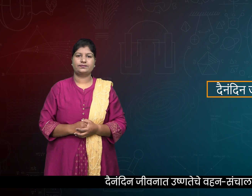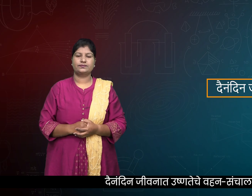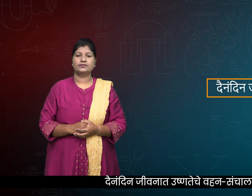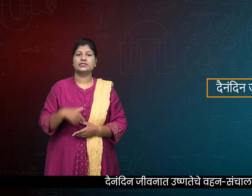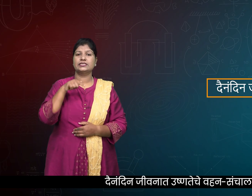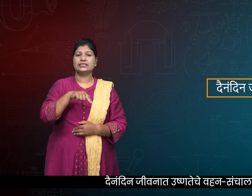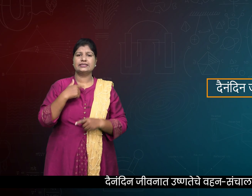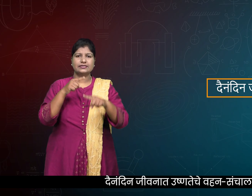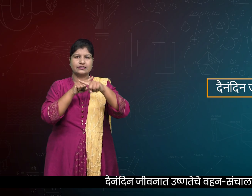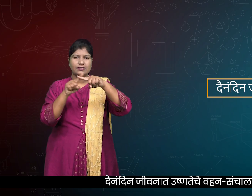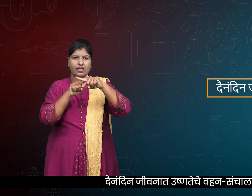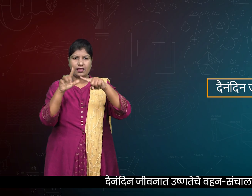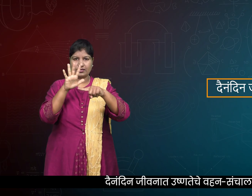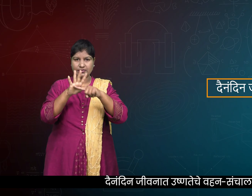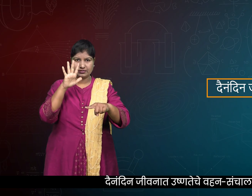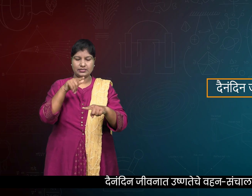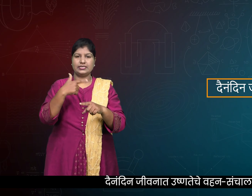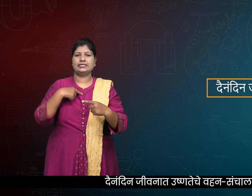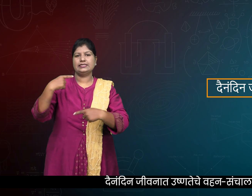दैनंदिन जीवनात उष्णतेचे वहन संचालन.